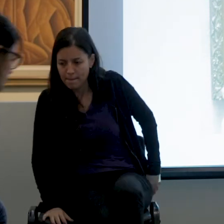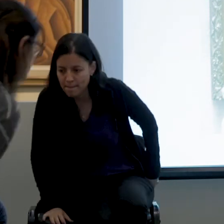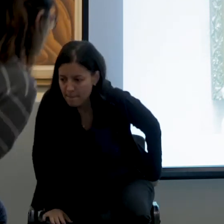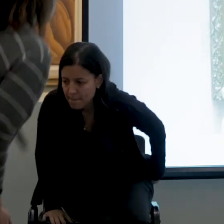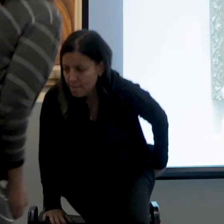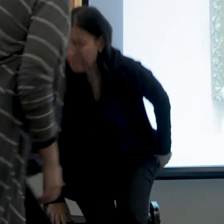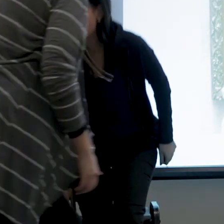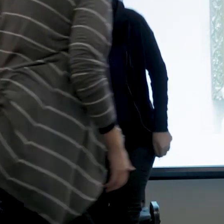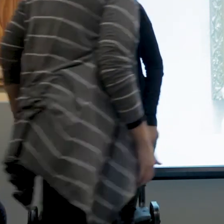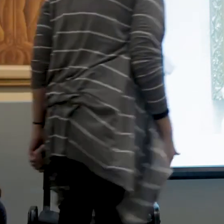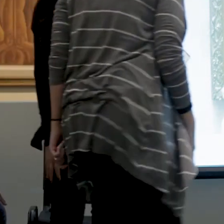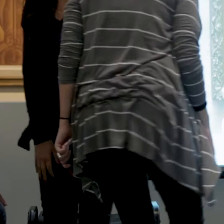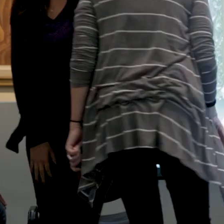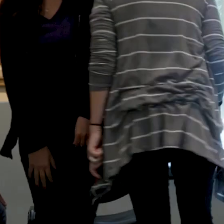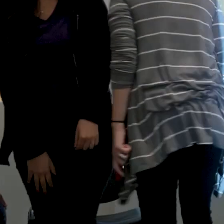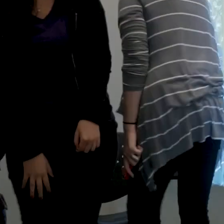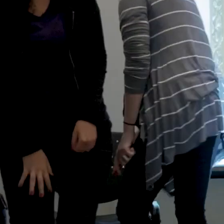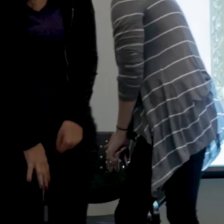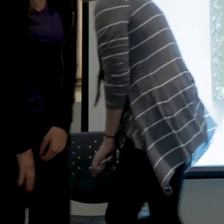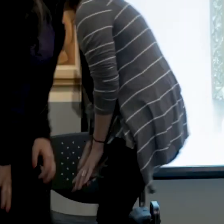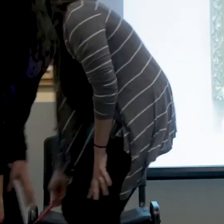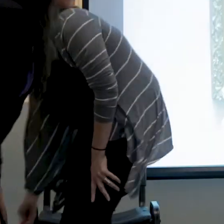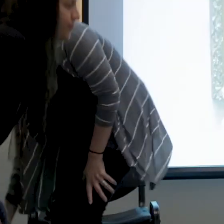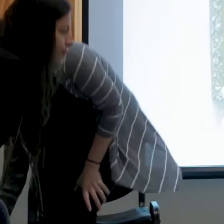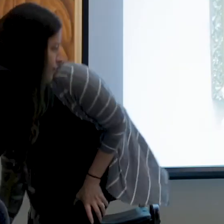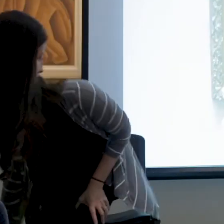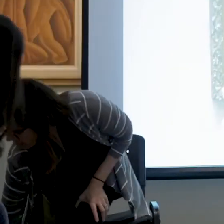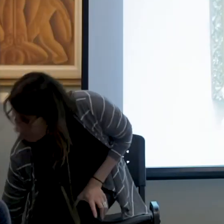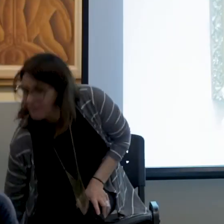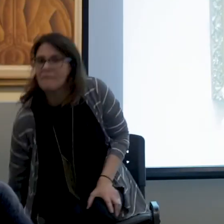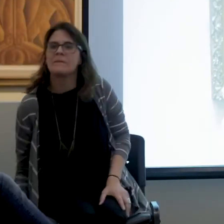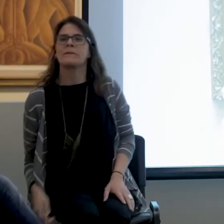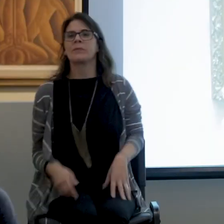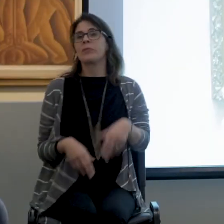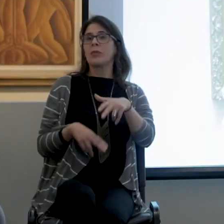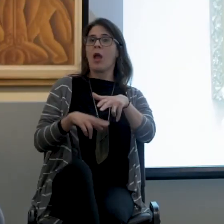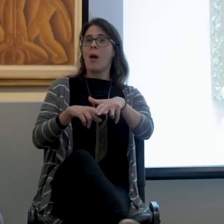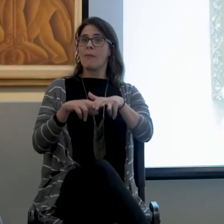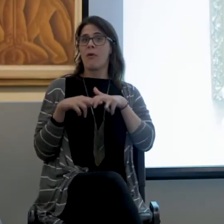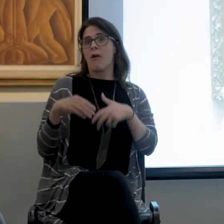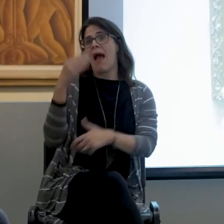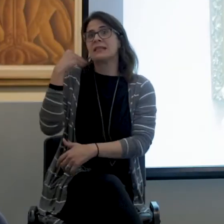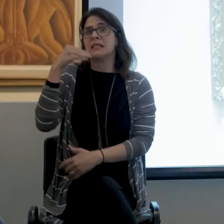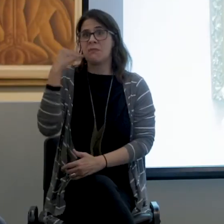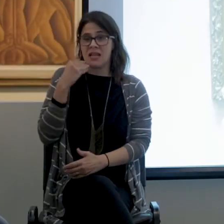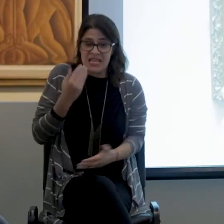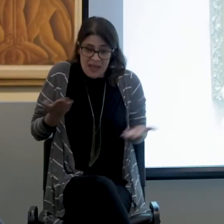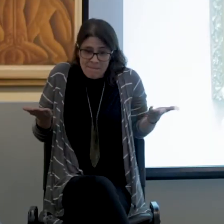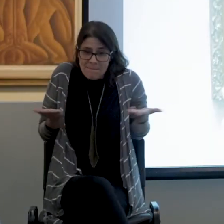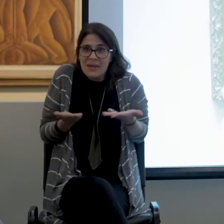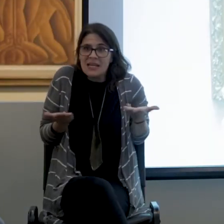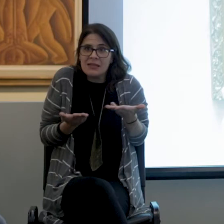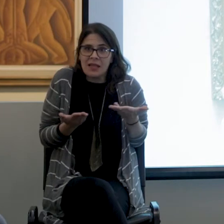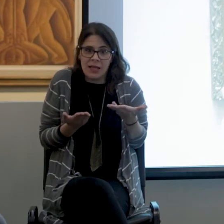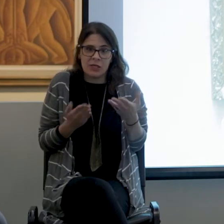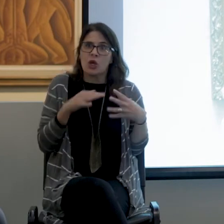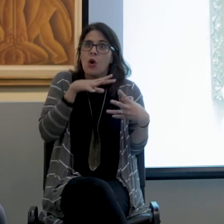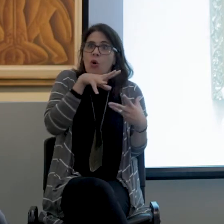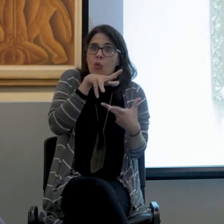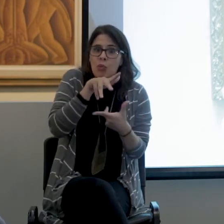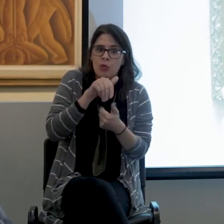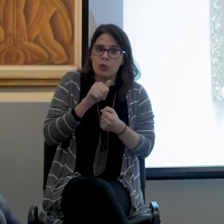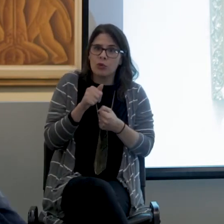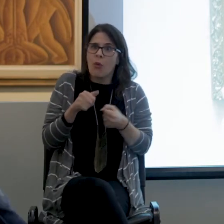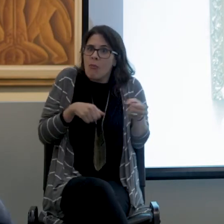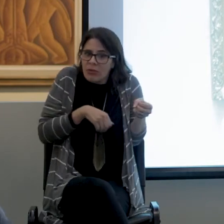É a partir desta experiência, que é uma experiência do presente, do mundo moderno, do mundo que inventou a Torre Eiffel, que fez a